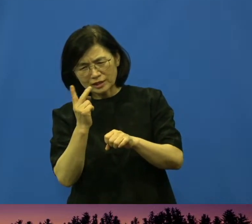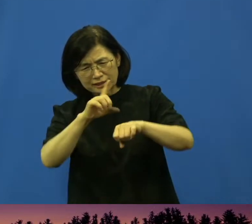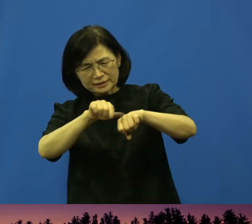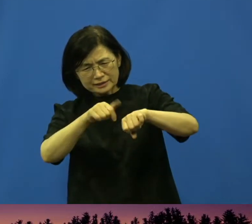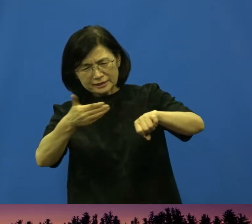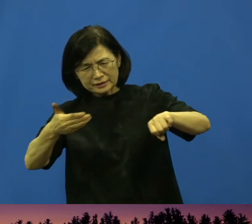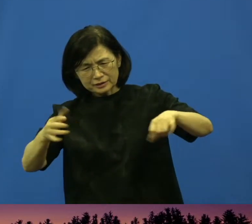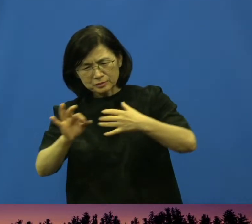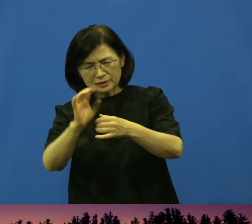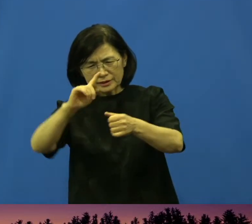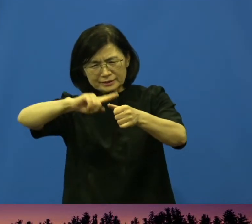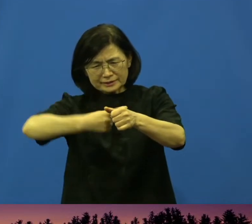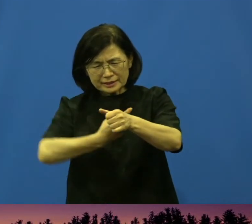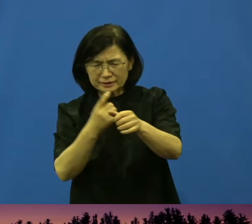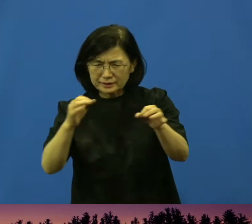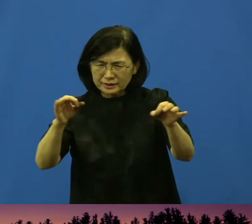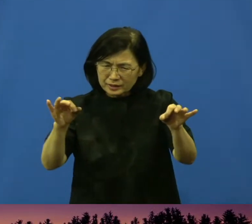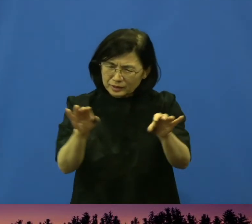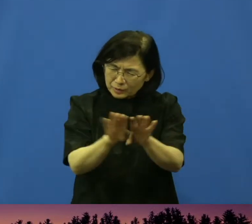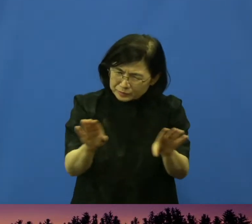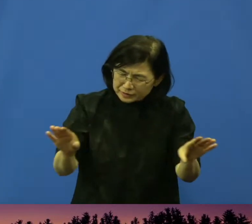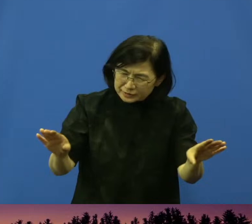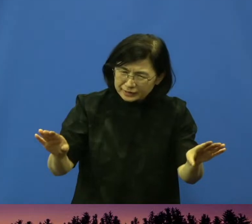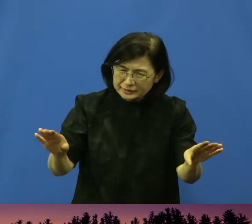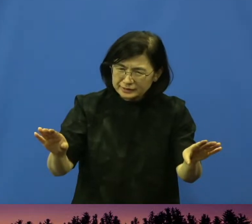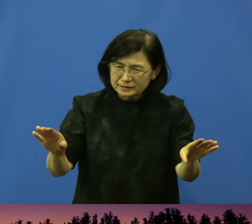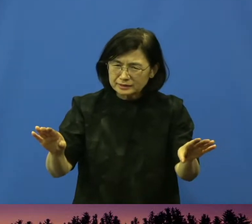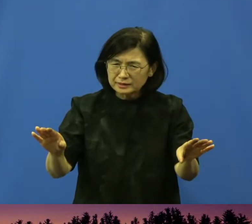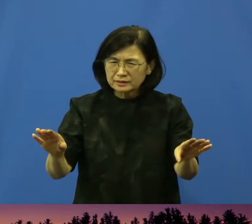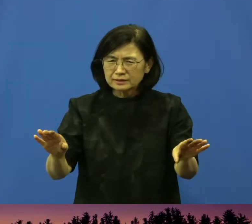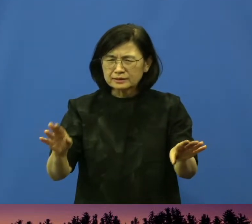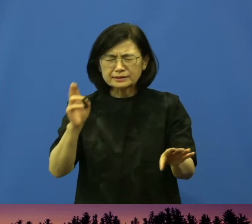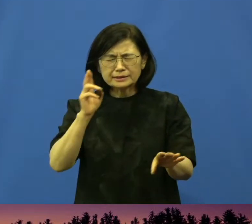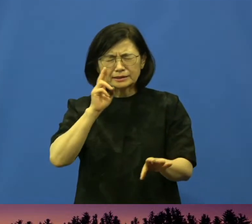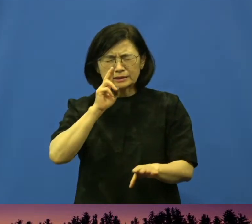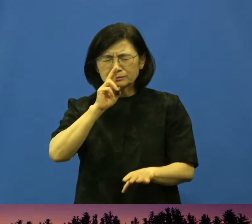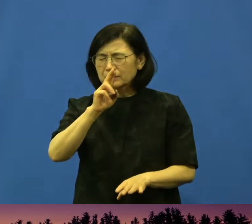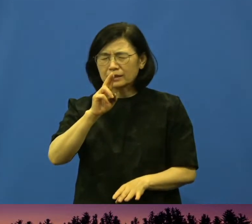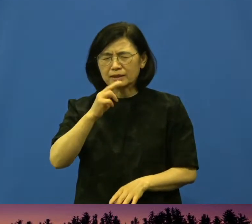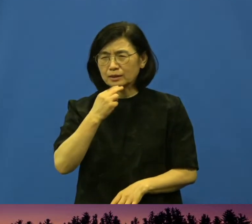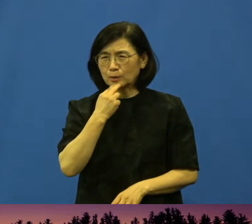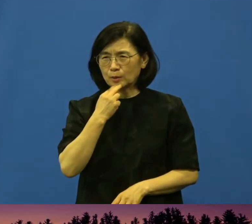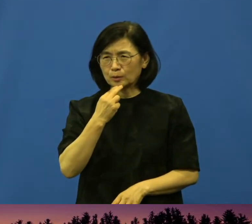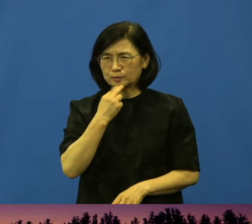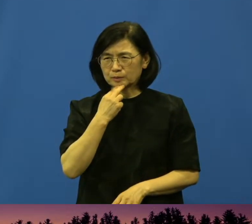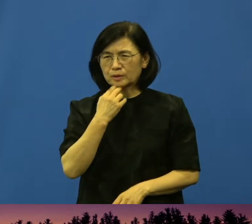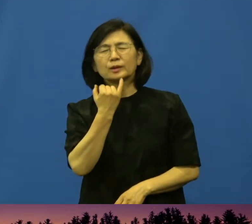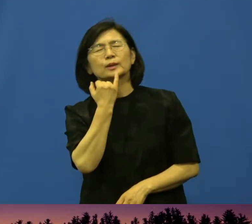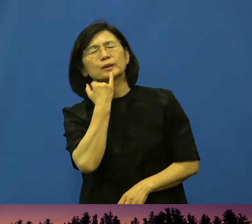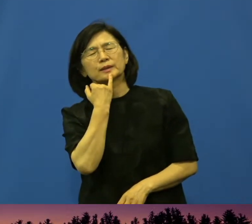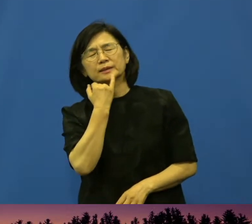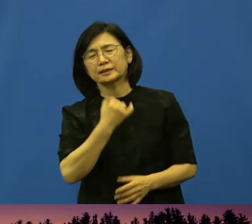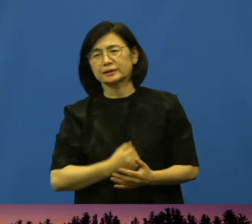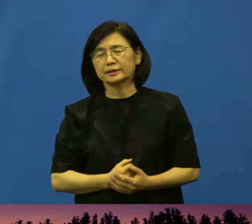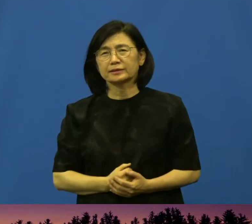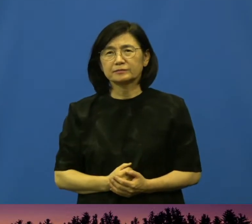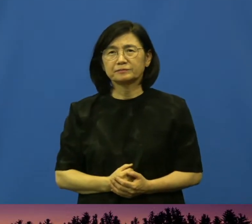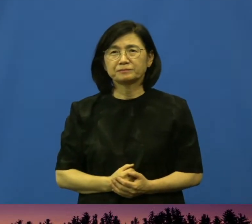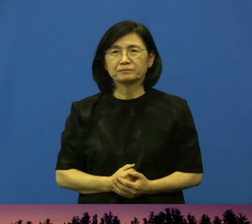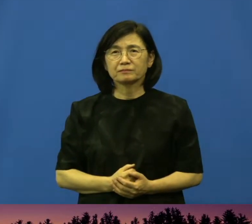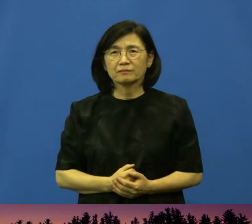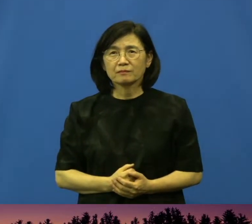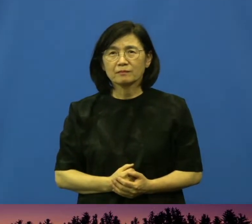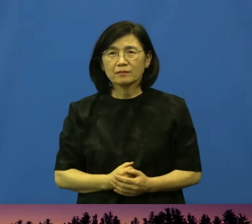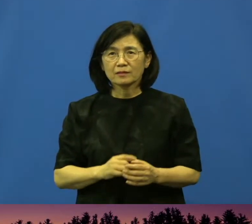생각했어요. 몇 개월이면 지나가겠지 생각했어요. 그냥 지나갈 일인 줄로 생각했어요. 근데 그게